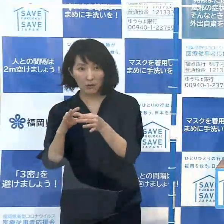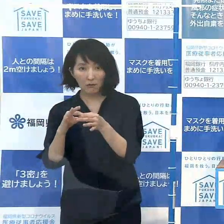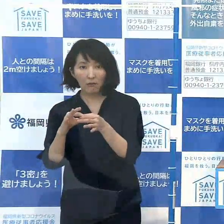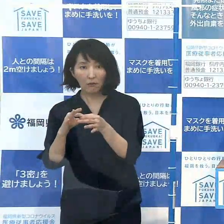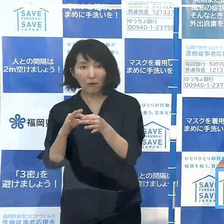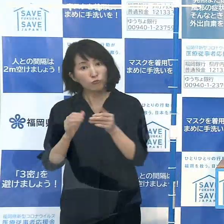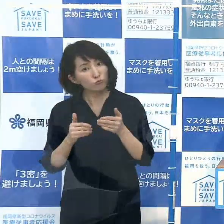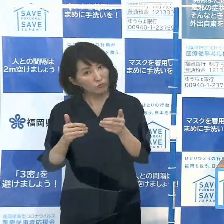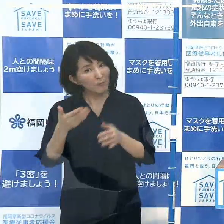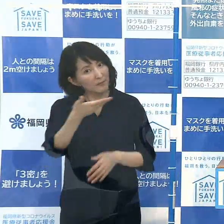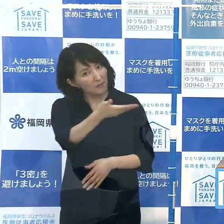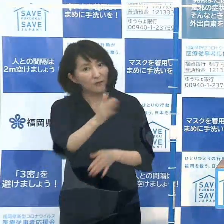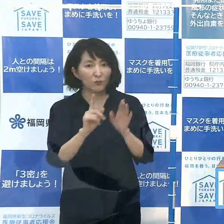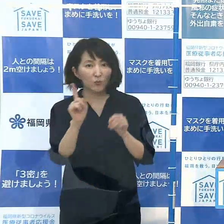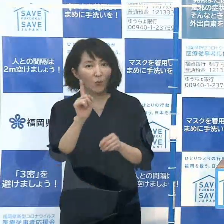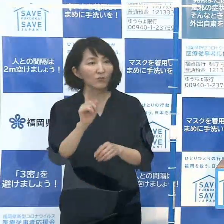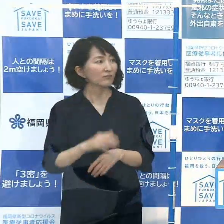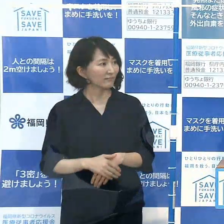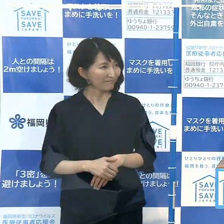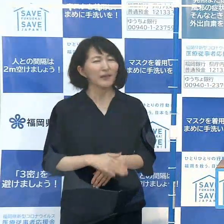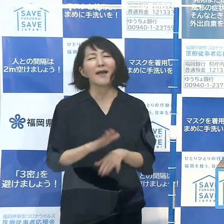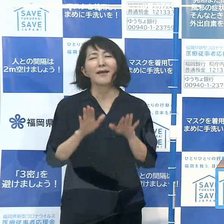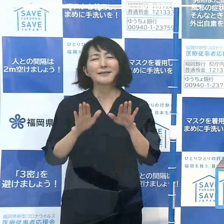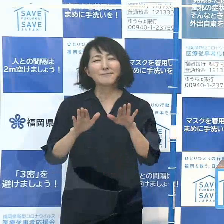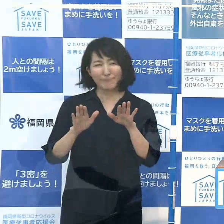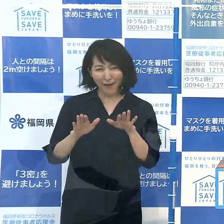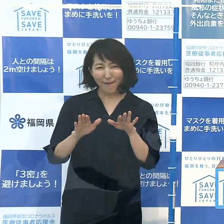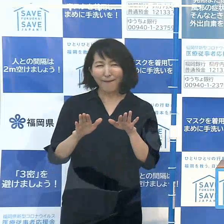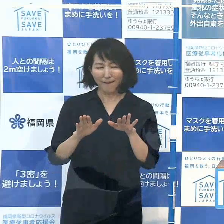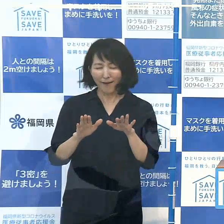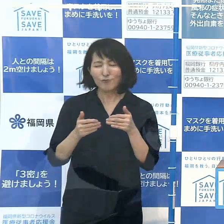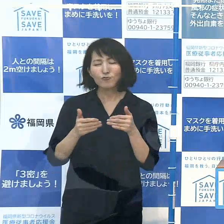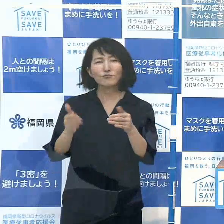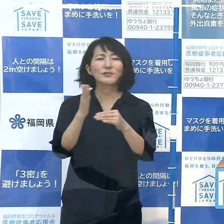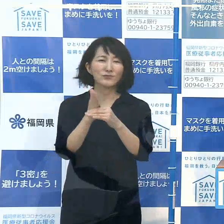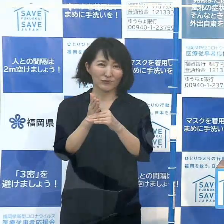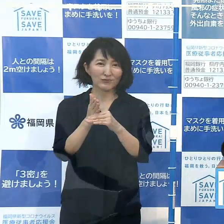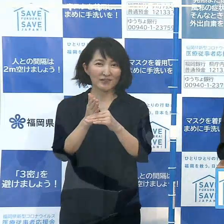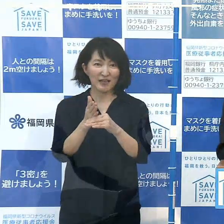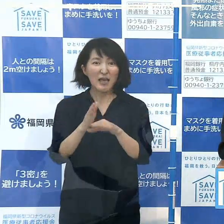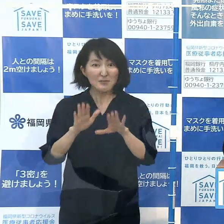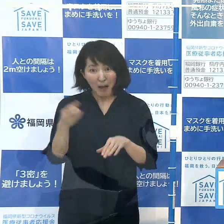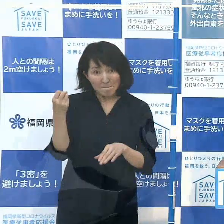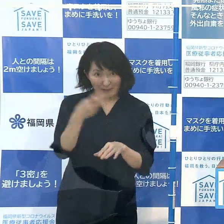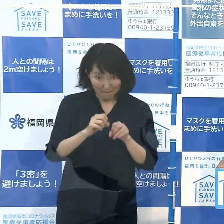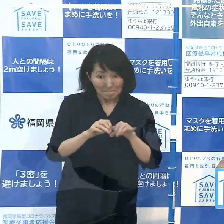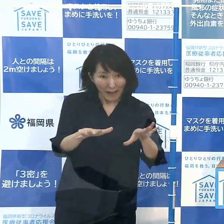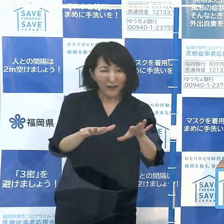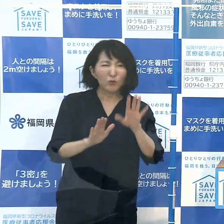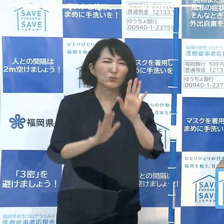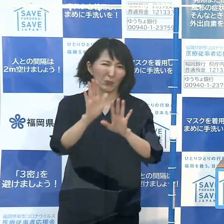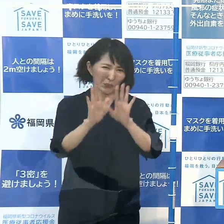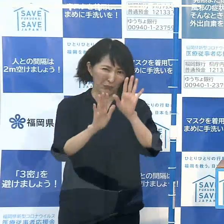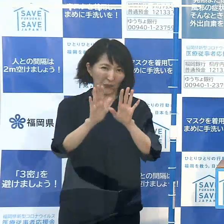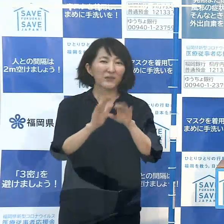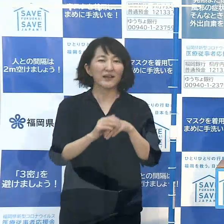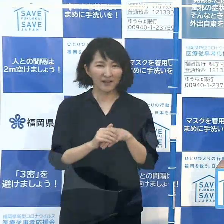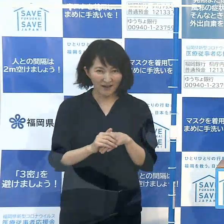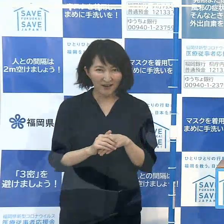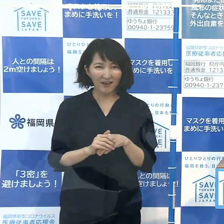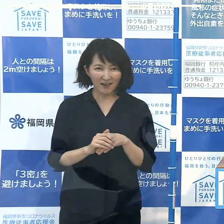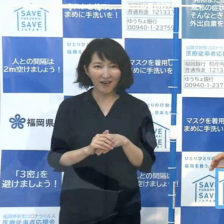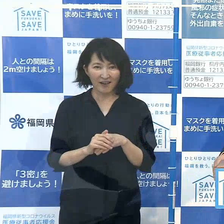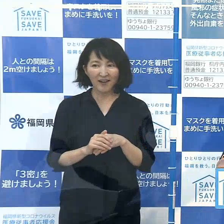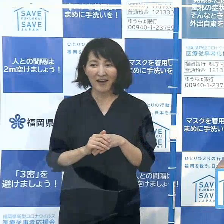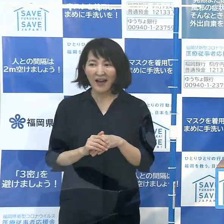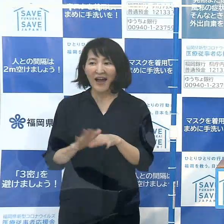を 今あの準備をしているんですけども、この状況の中で、具体的にどういうふうにやっていくかというやつはち